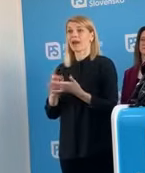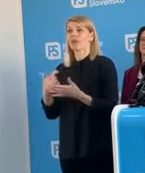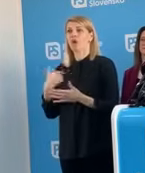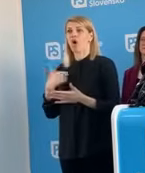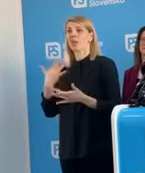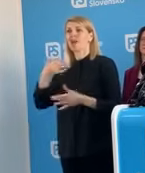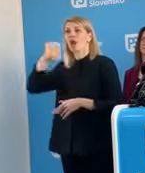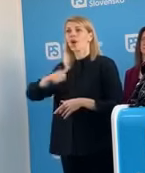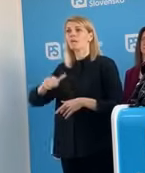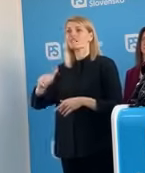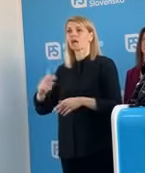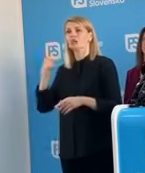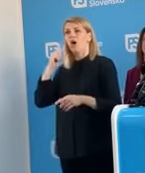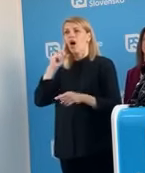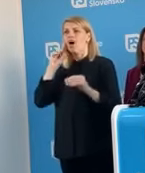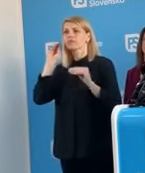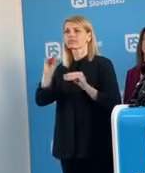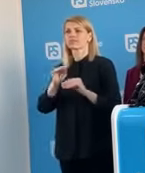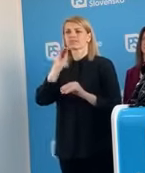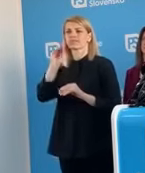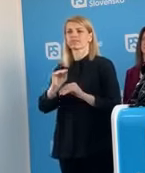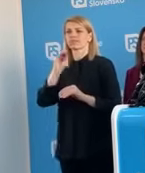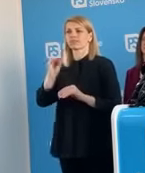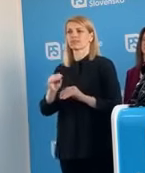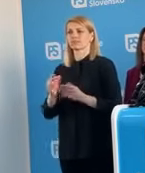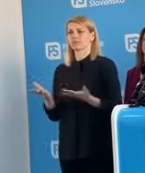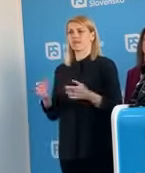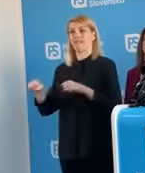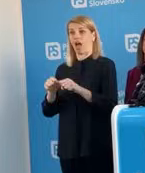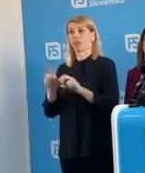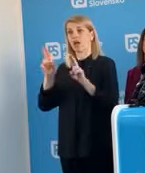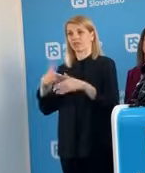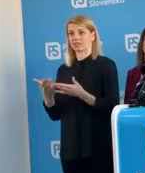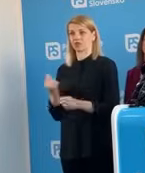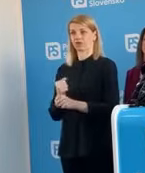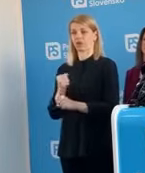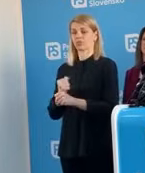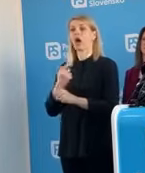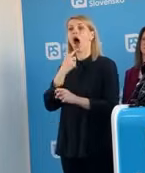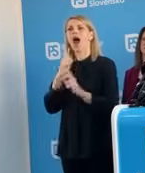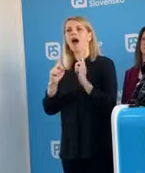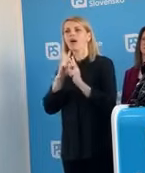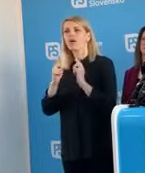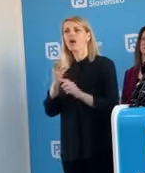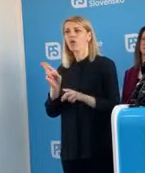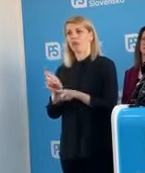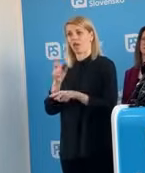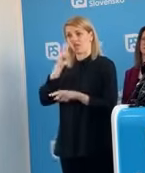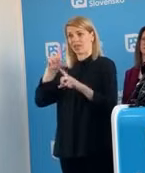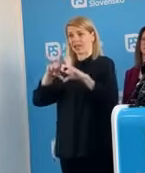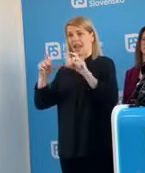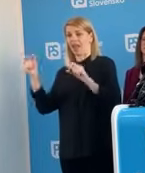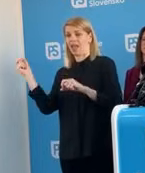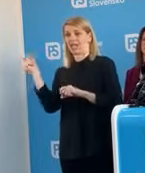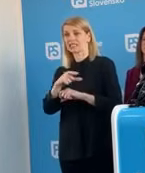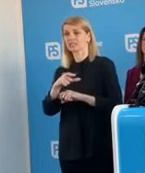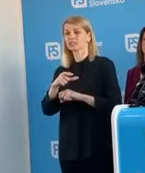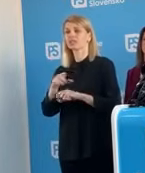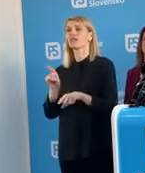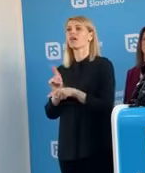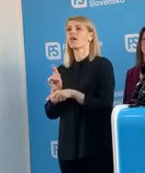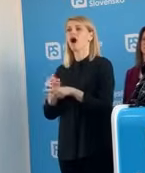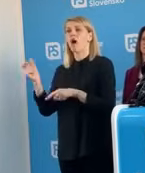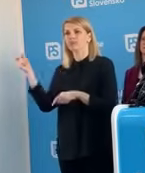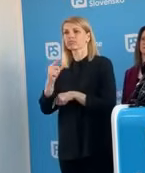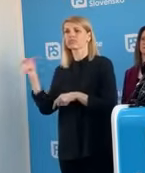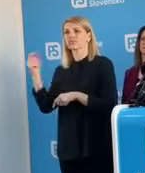Mňa skôr prekvapuje, že vláda nič nerobí. Ja neviem, ako rokujú, lebo aj z tej korešpondencie s Európskou komisiou je jasné, že my akoby neodpovedáme